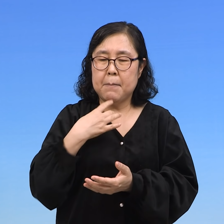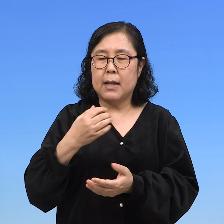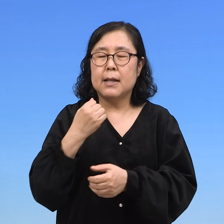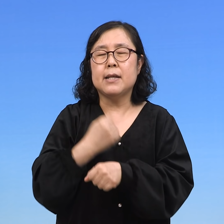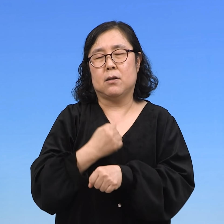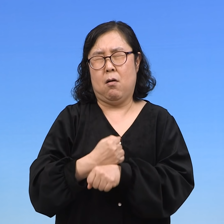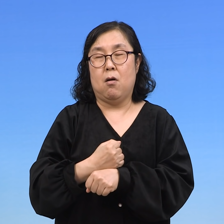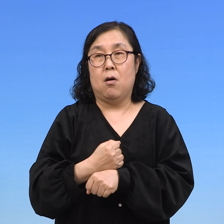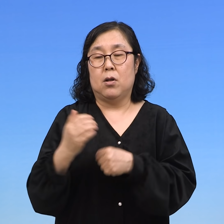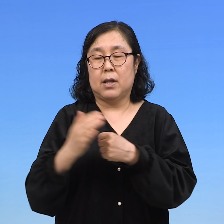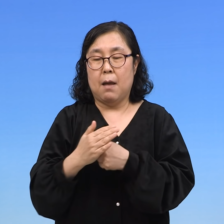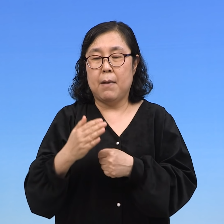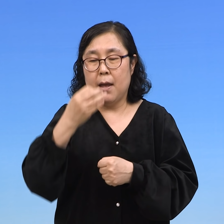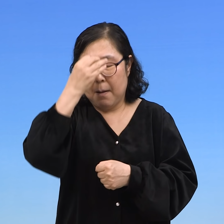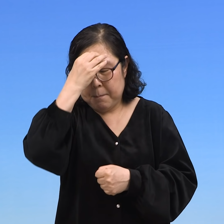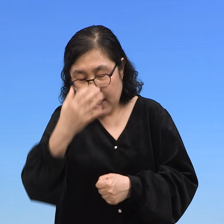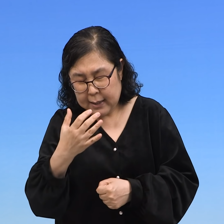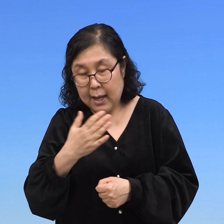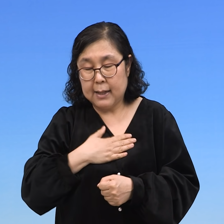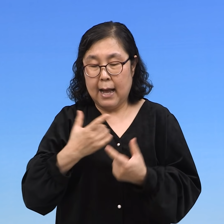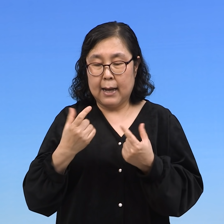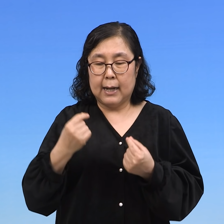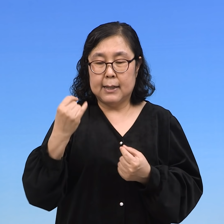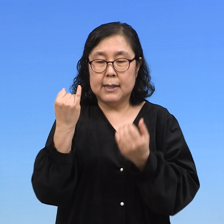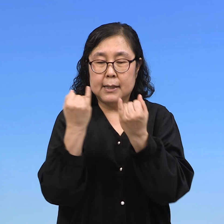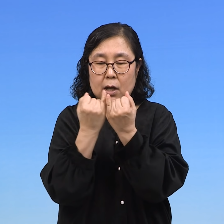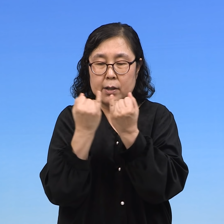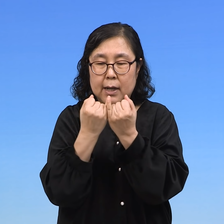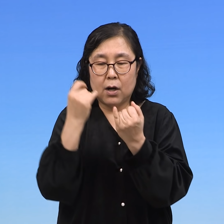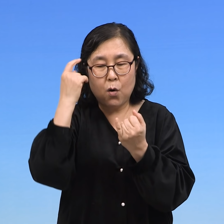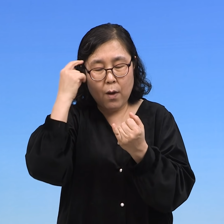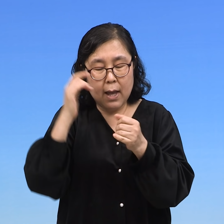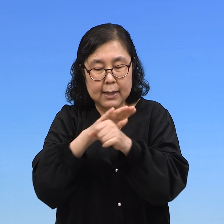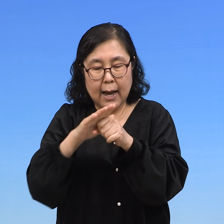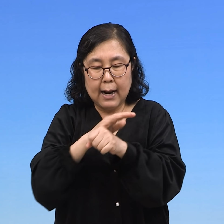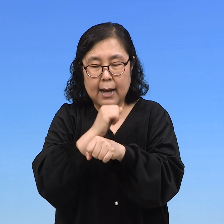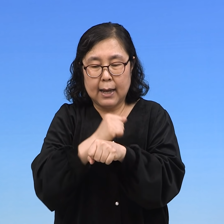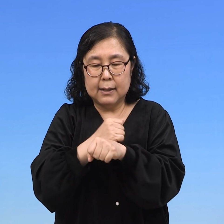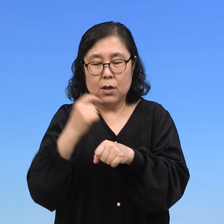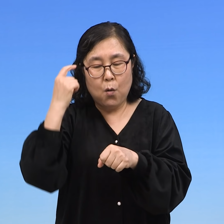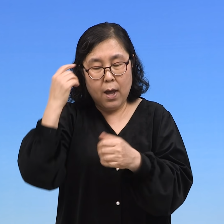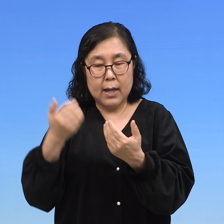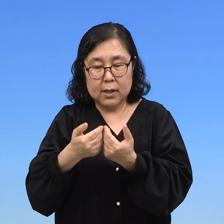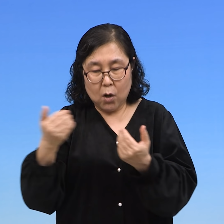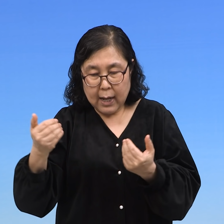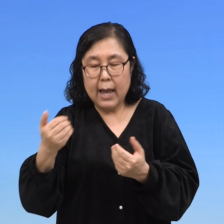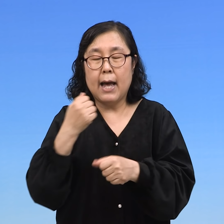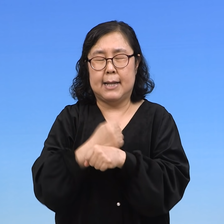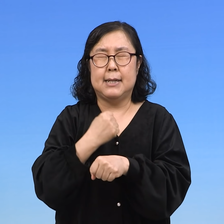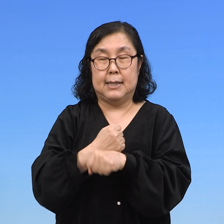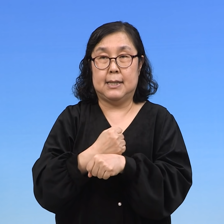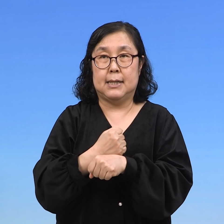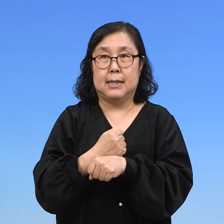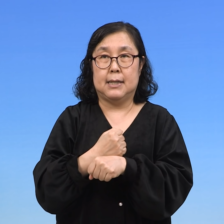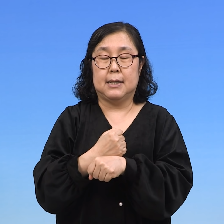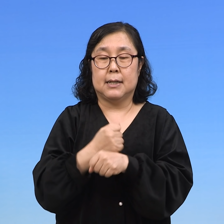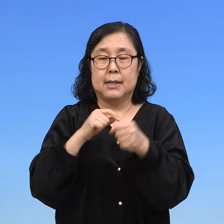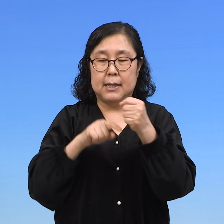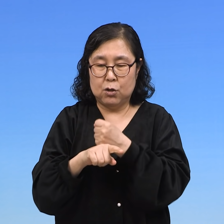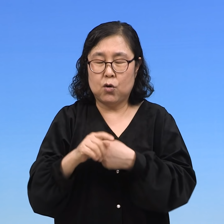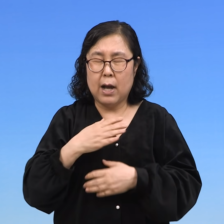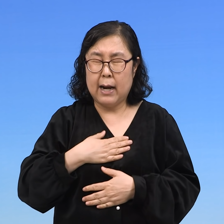그래서 미안해 나 같은 여자를 왜 사랑했는지 왜 떠나야 했는지 자기를 버린 그 남자에게 왜